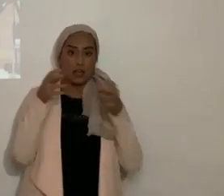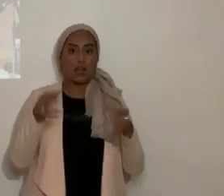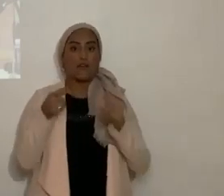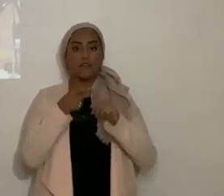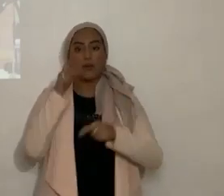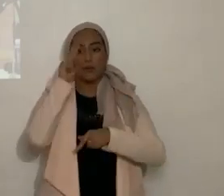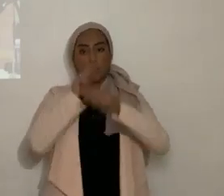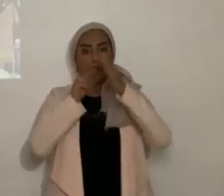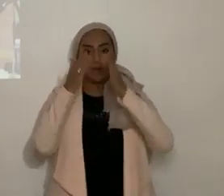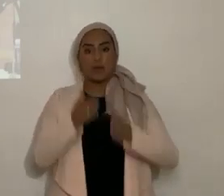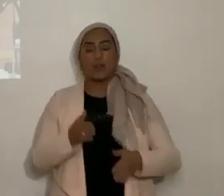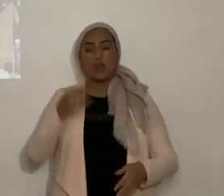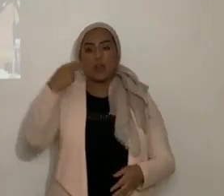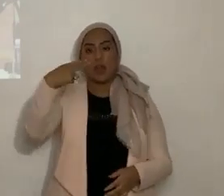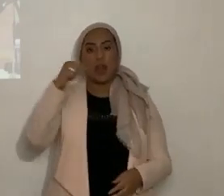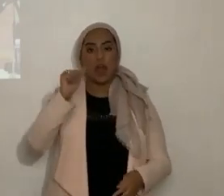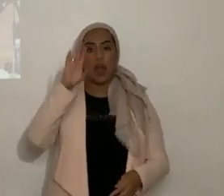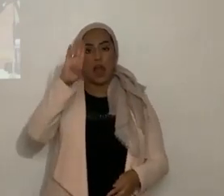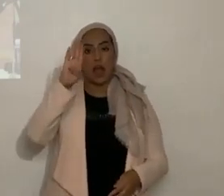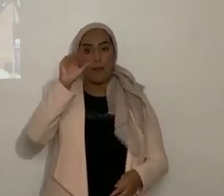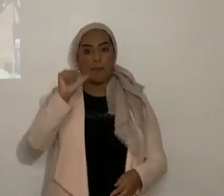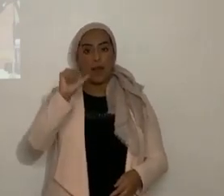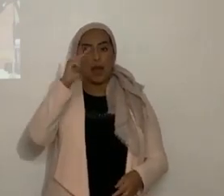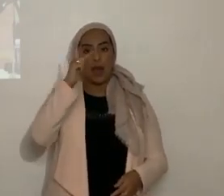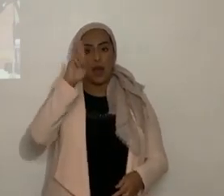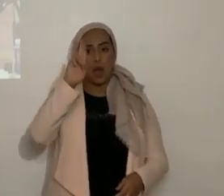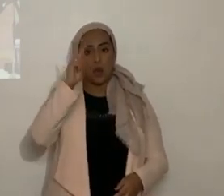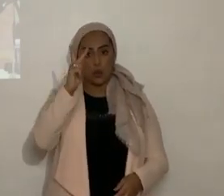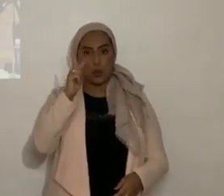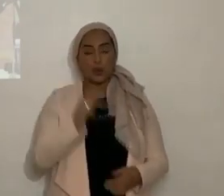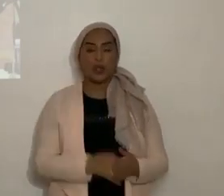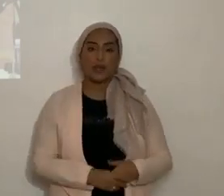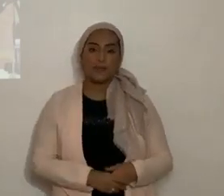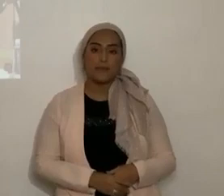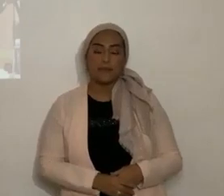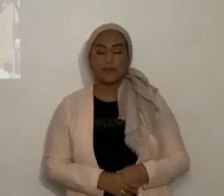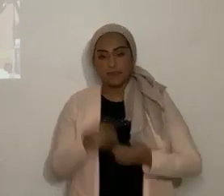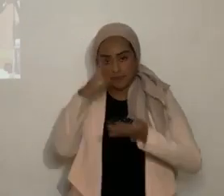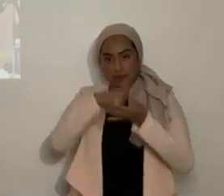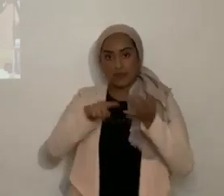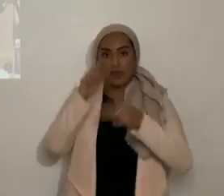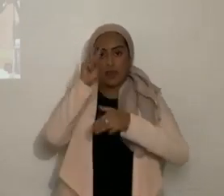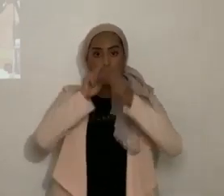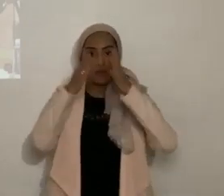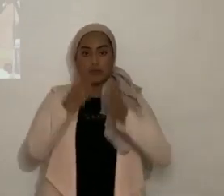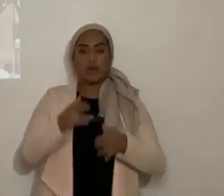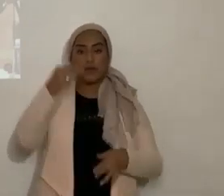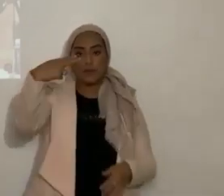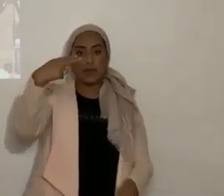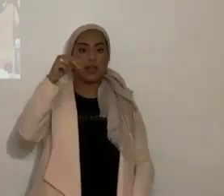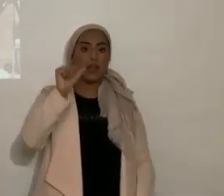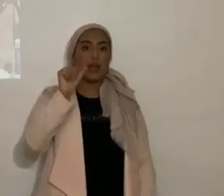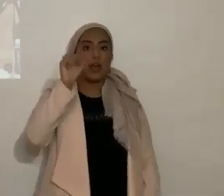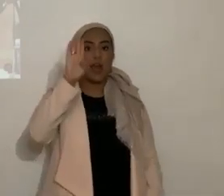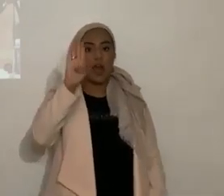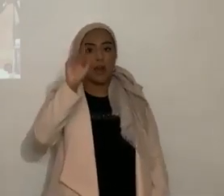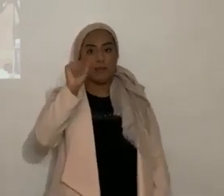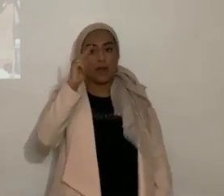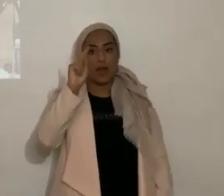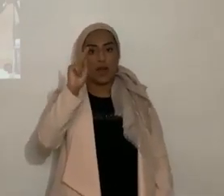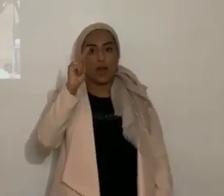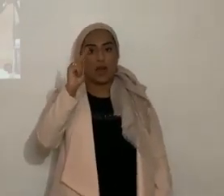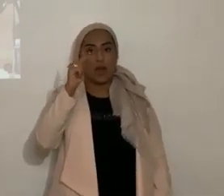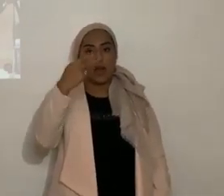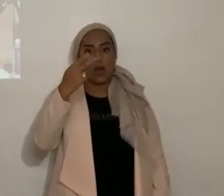es del profeta Habacuc, ¿sí? El profeta Habacuc, búsquenlo, el profeta Habacuc. En el capítulo